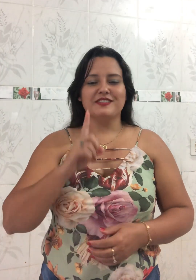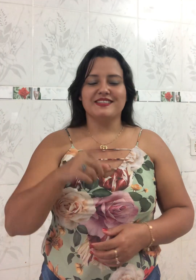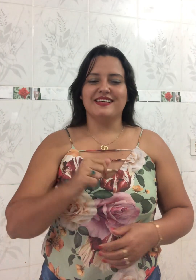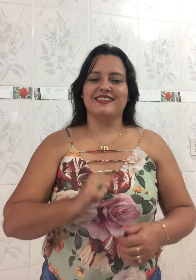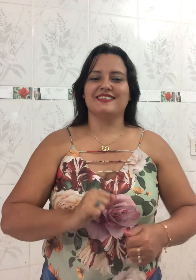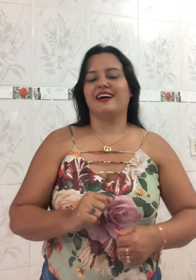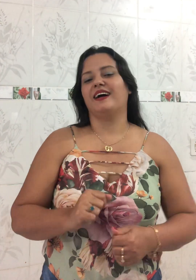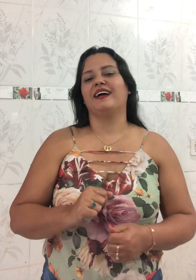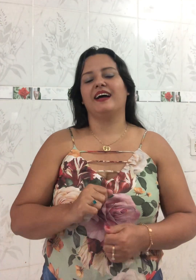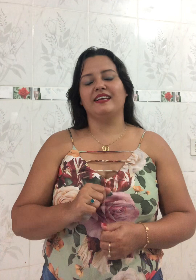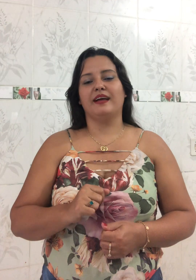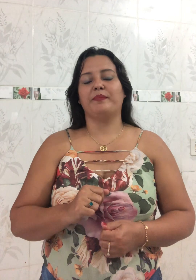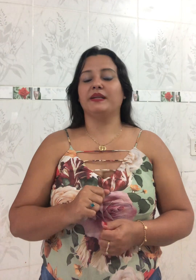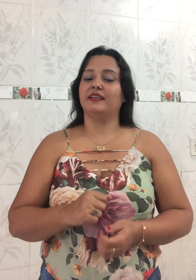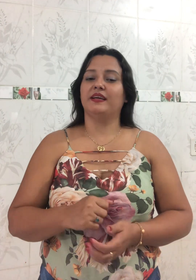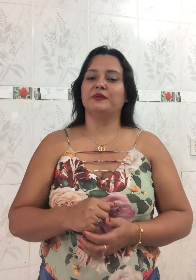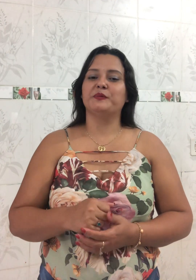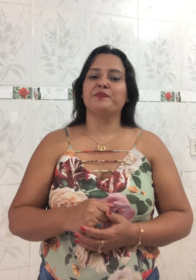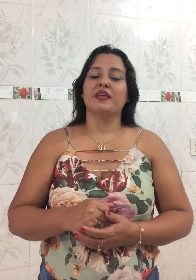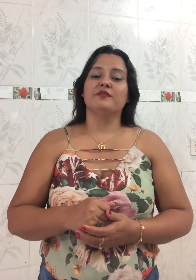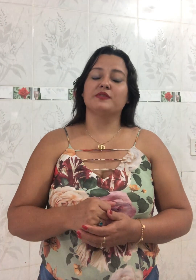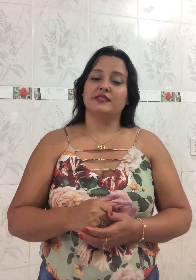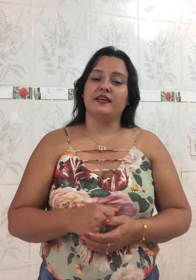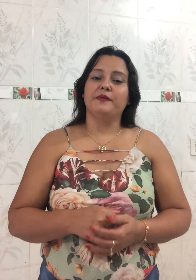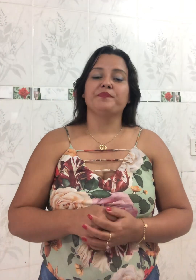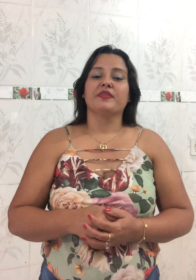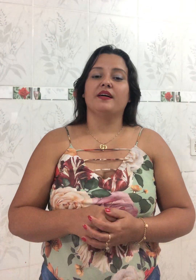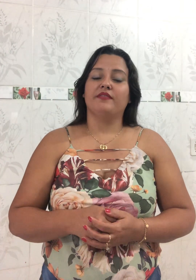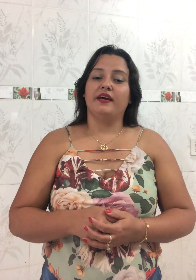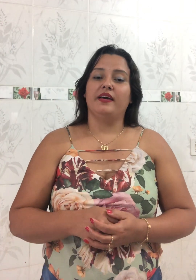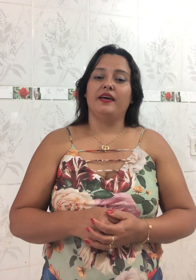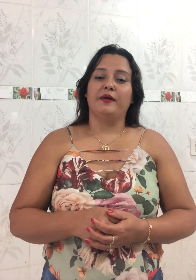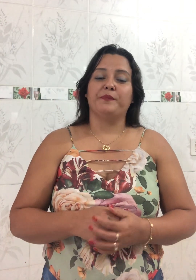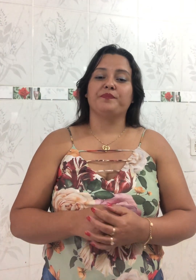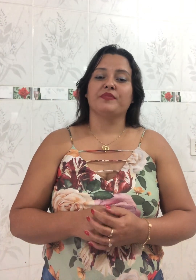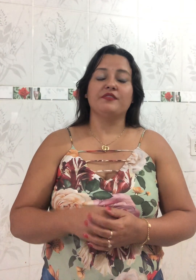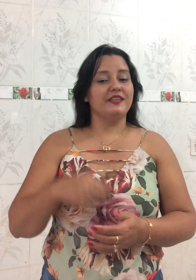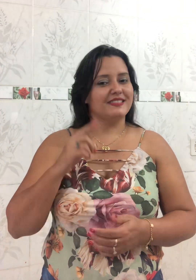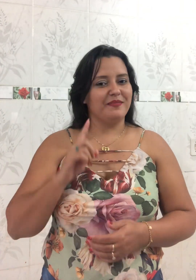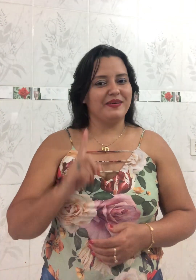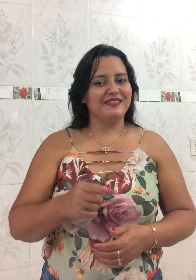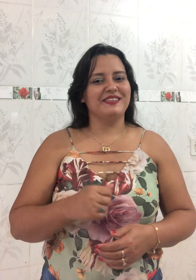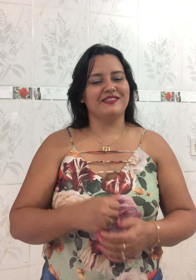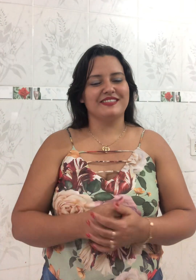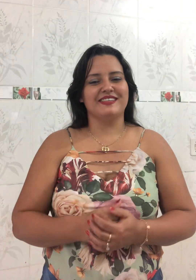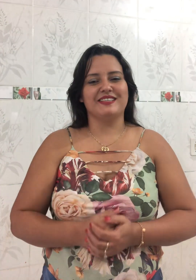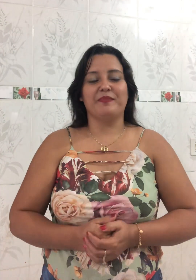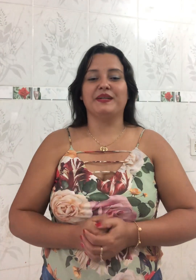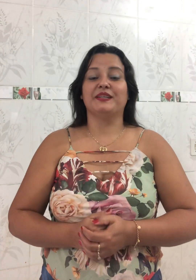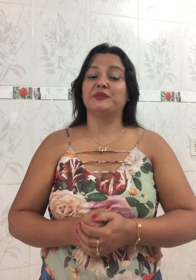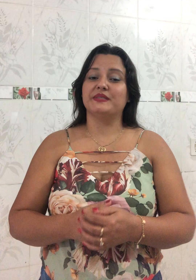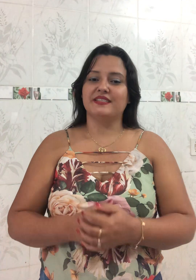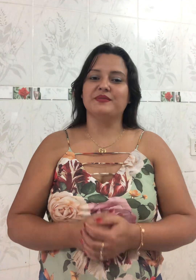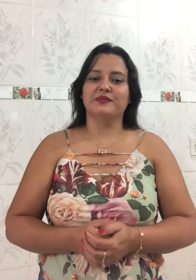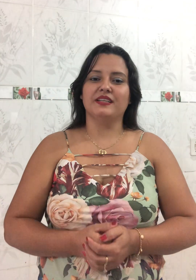você que está aí aprendendo, você fique sabendo que você está aprendendo uma segunda